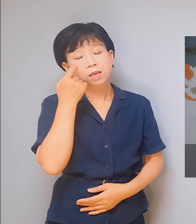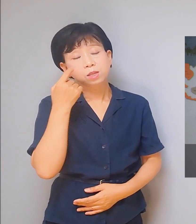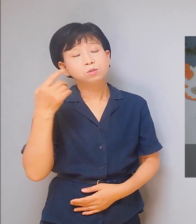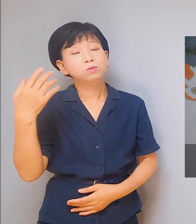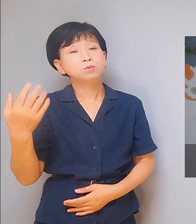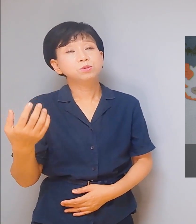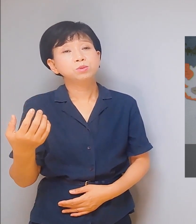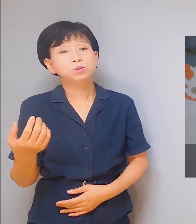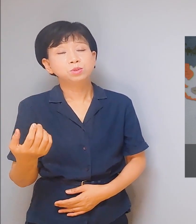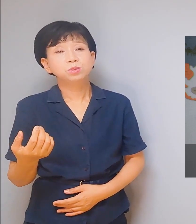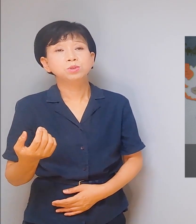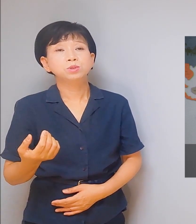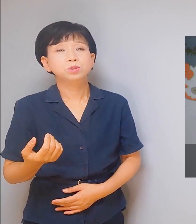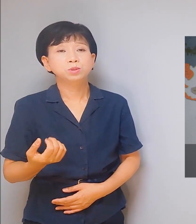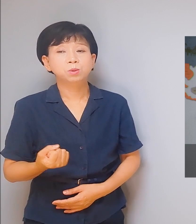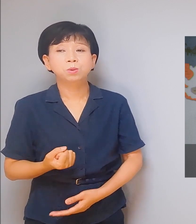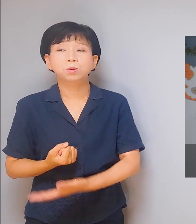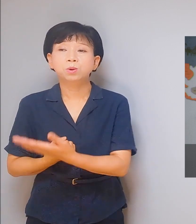사랑의